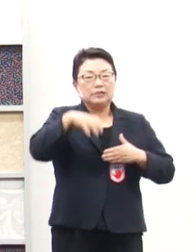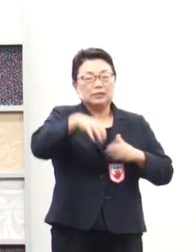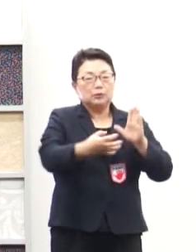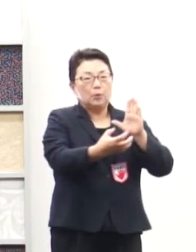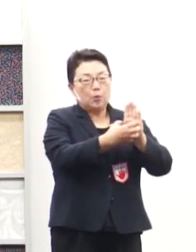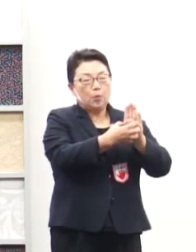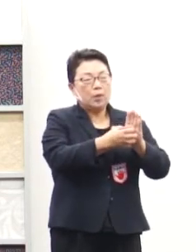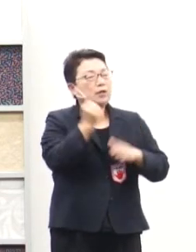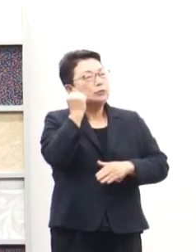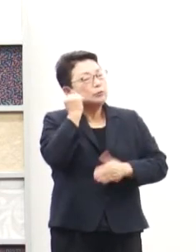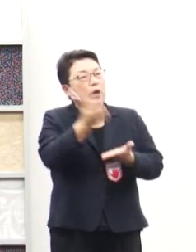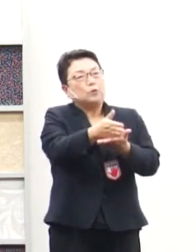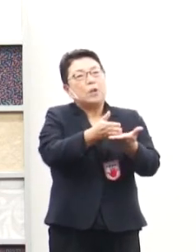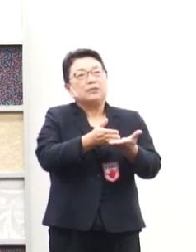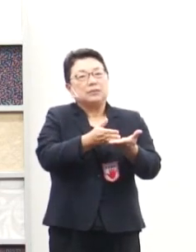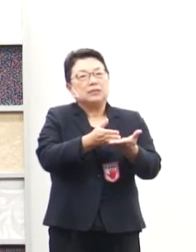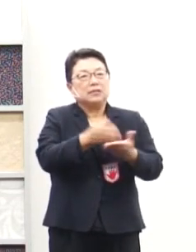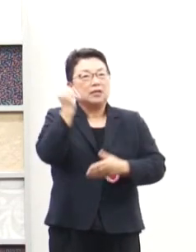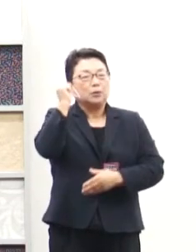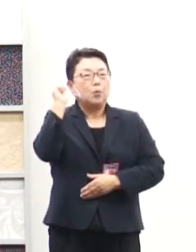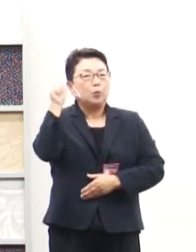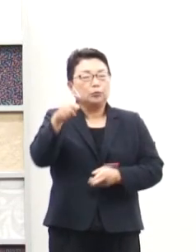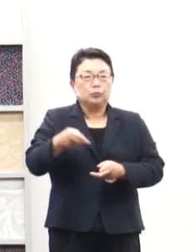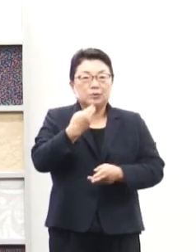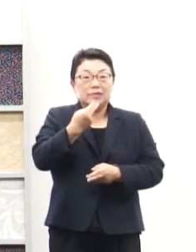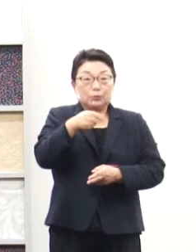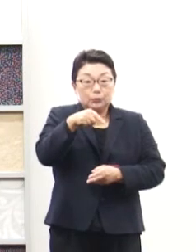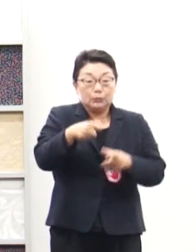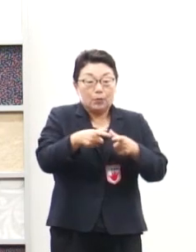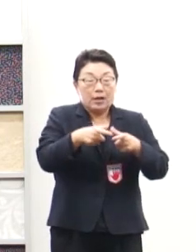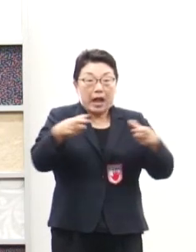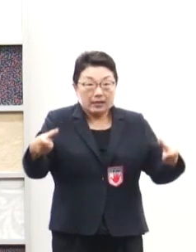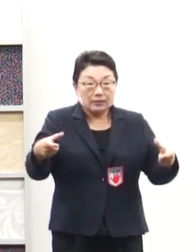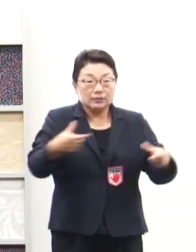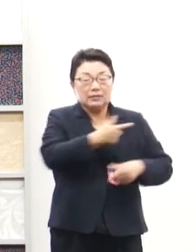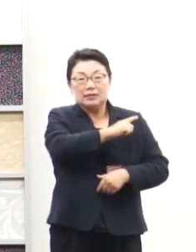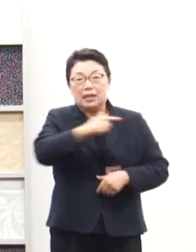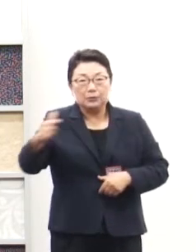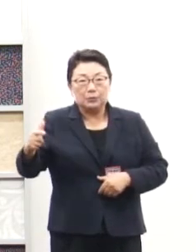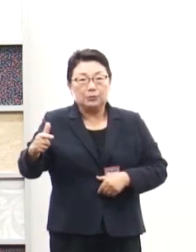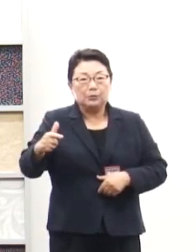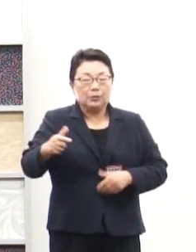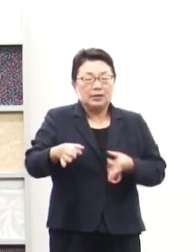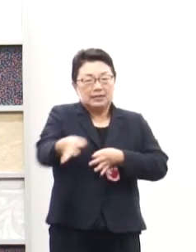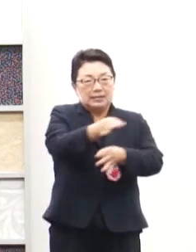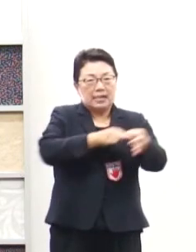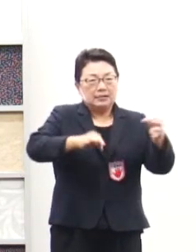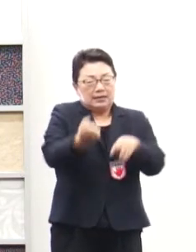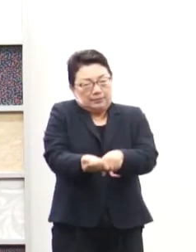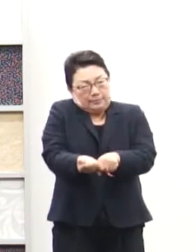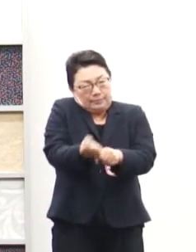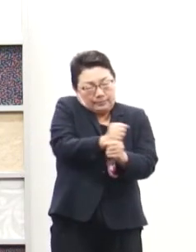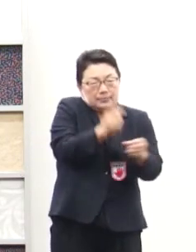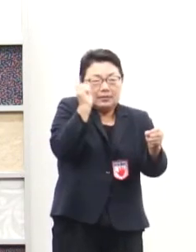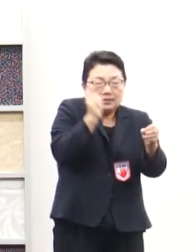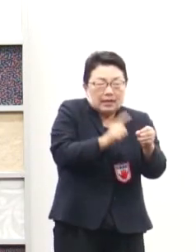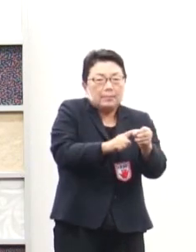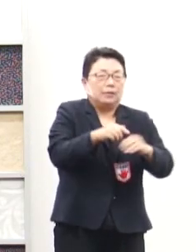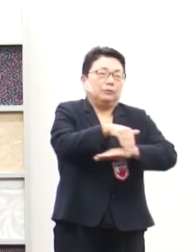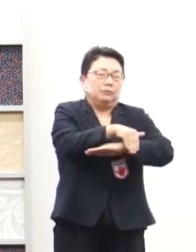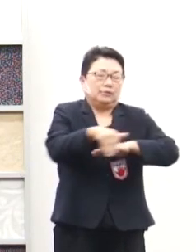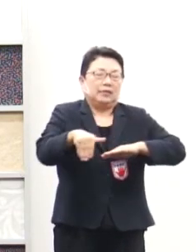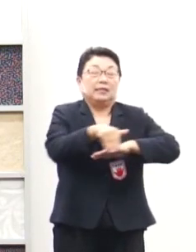泊割の実施や GoTo イートの対象拡大など県内経済の体温を上げる施策に